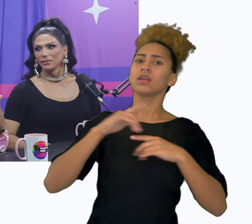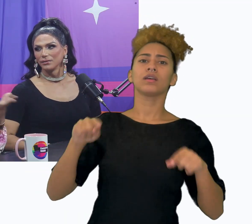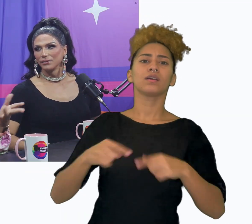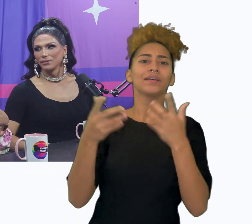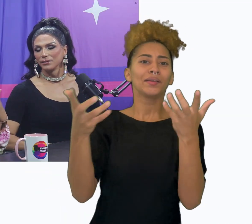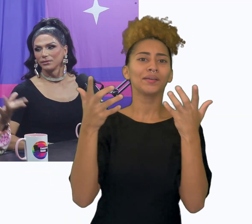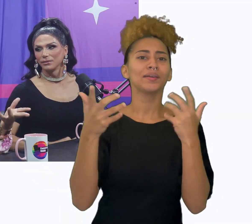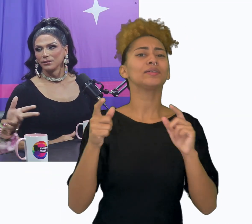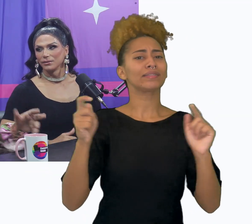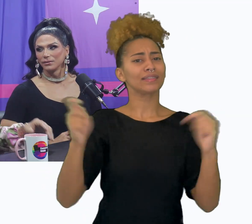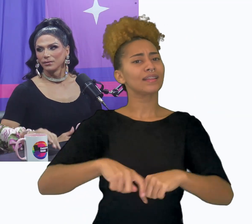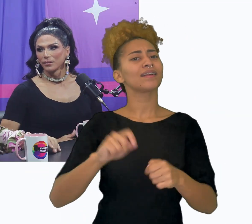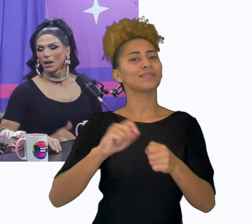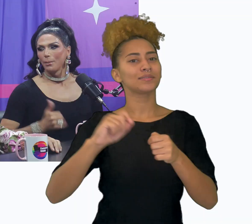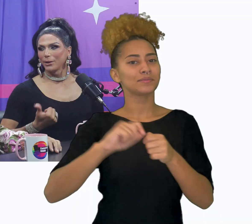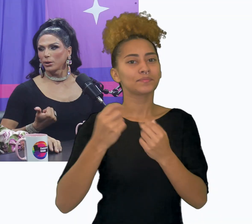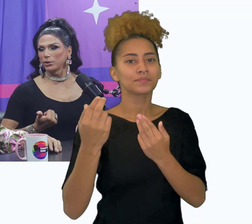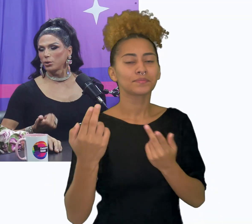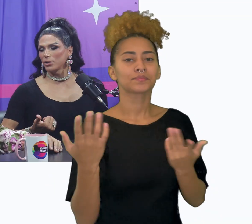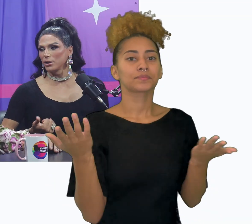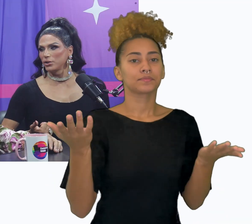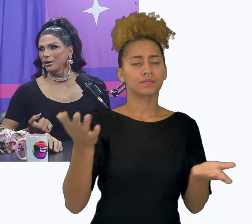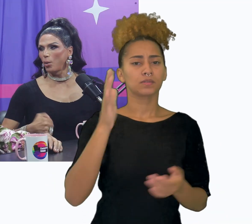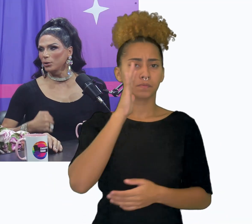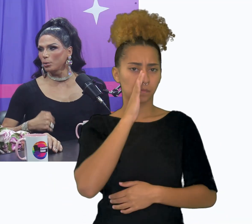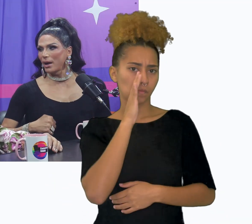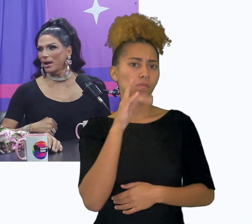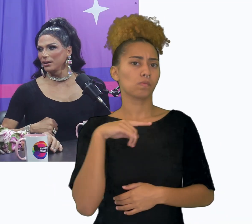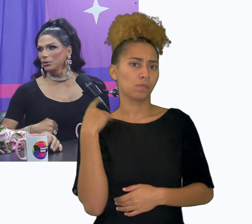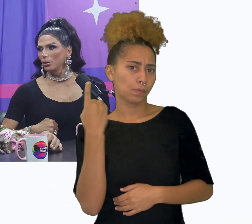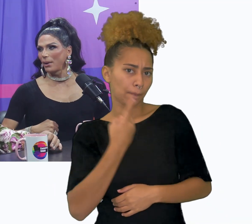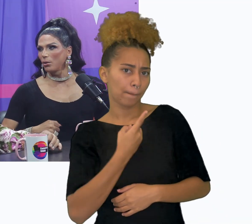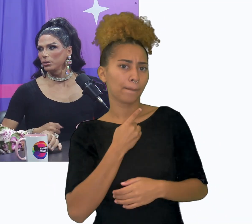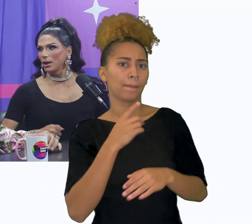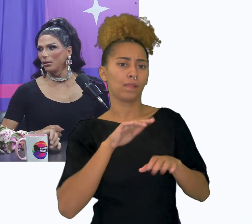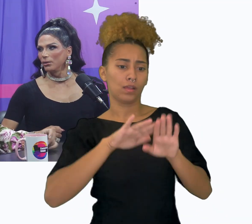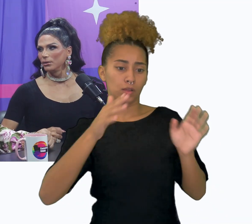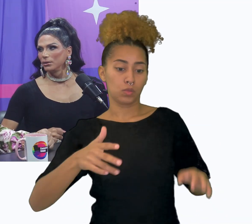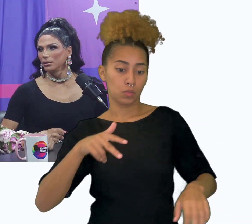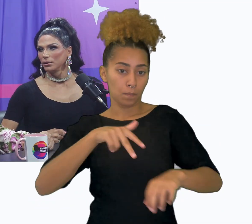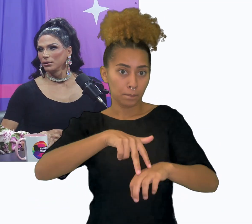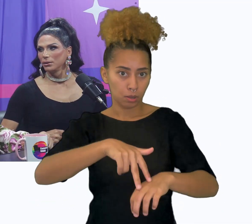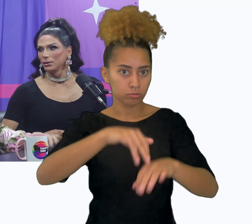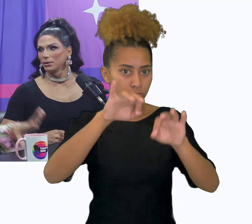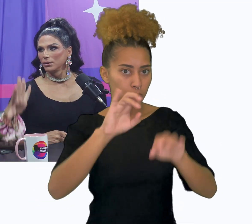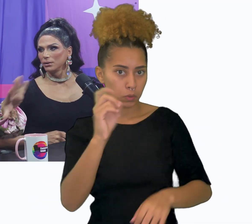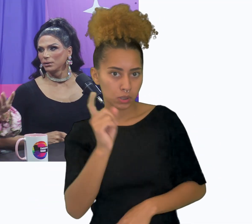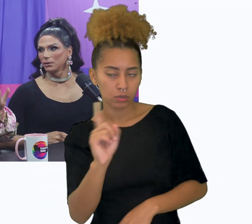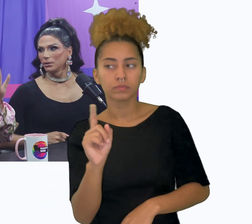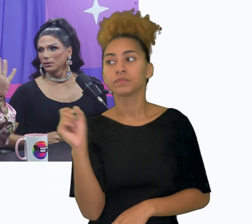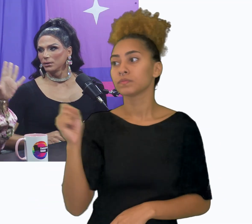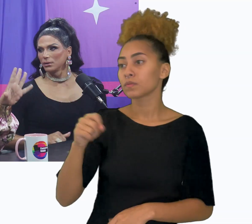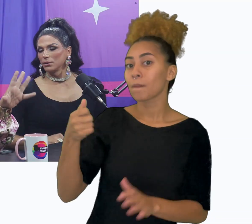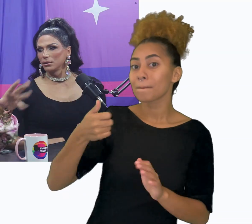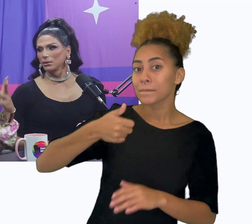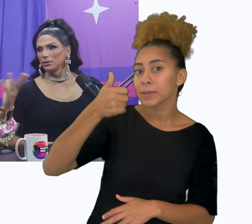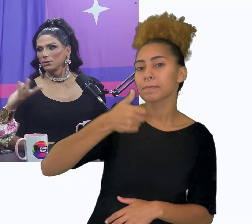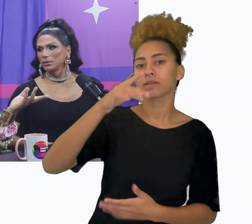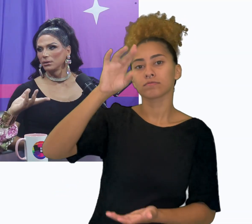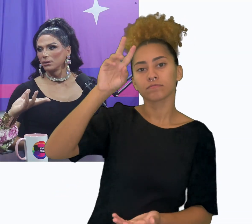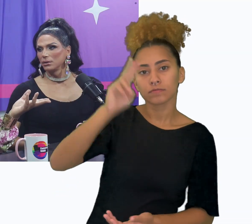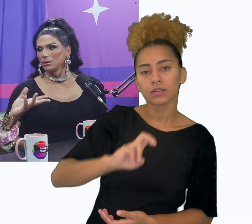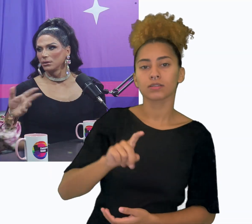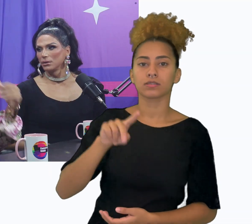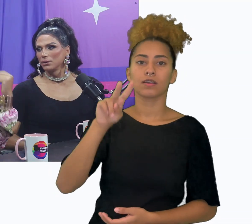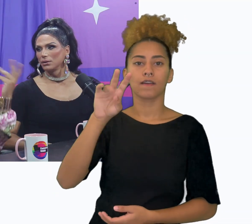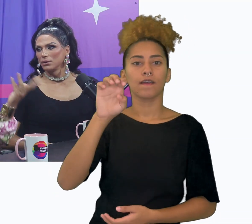eu também quero fazer, eu posso fazer. Mas tu assistiu a gente enquanto bailarino no palco, não? Sim, o primeiro bailarino que eu vi na minha vida foi